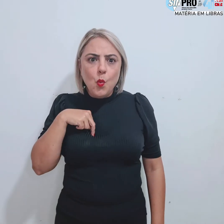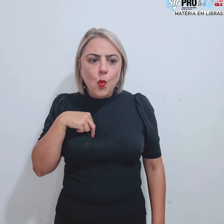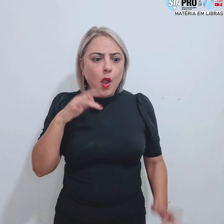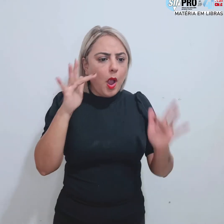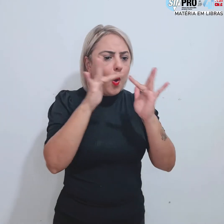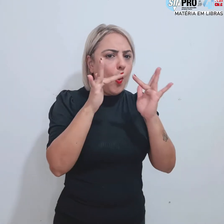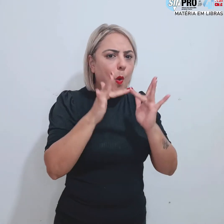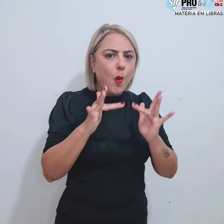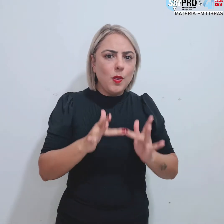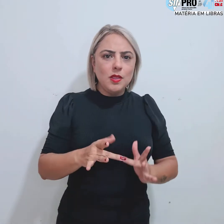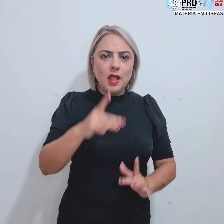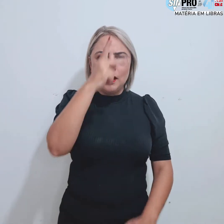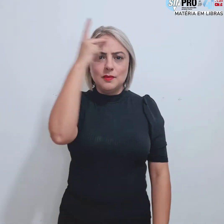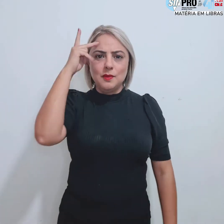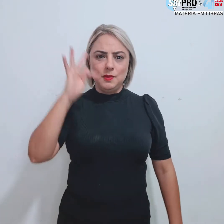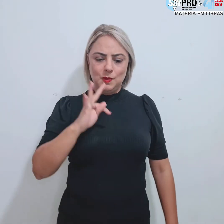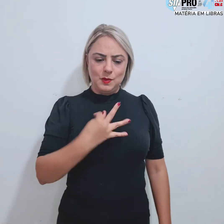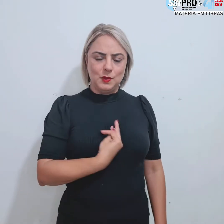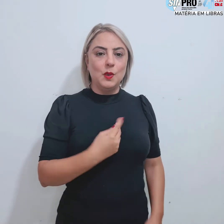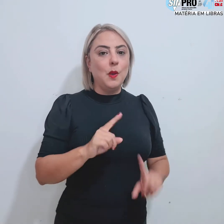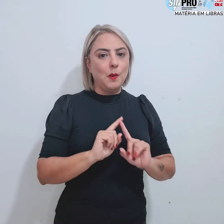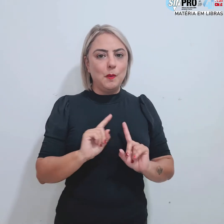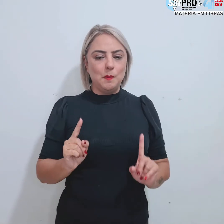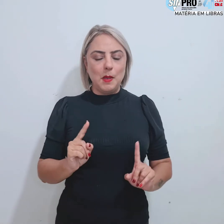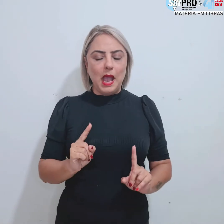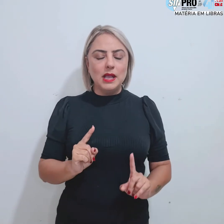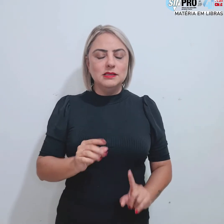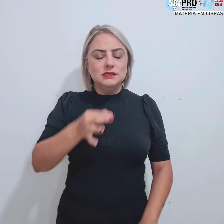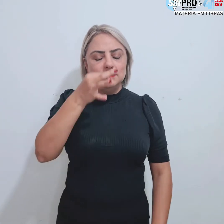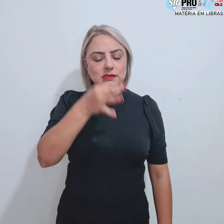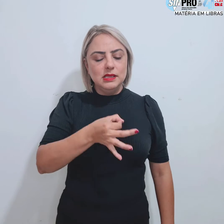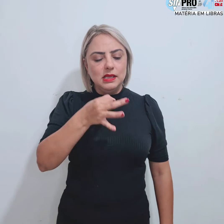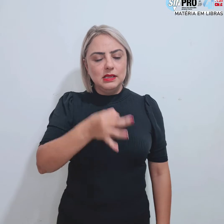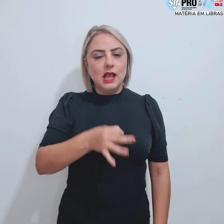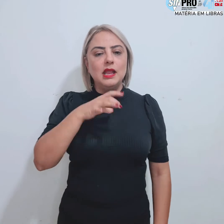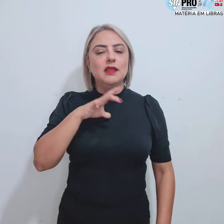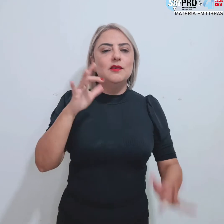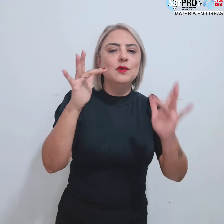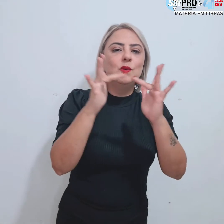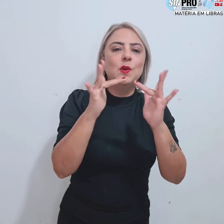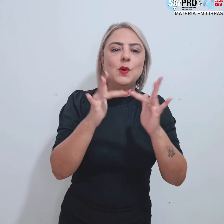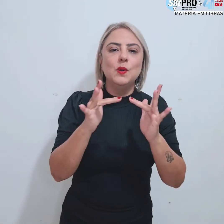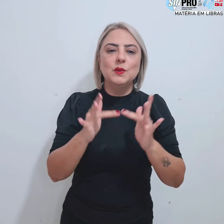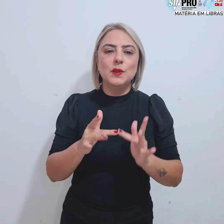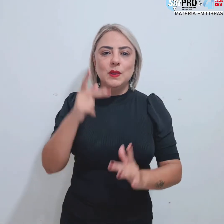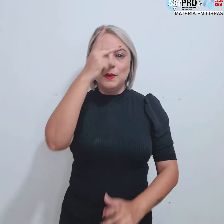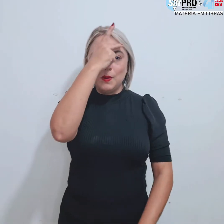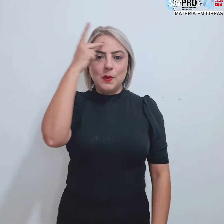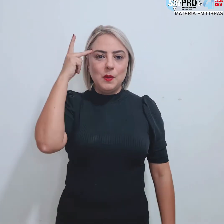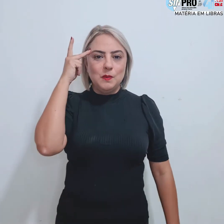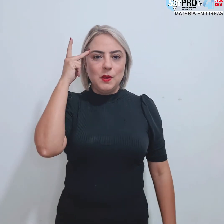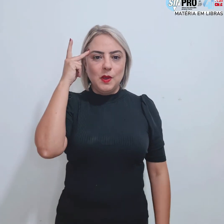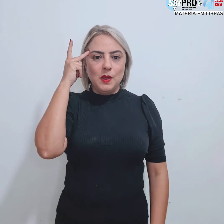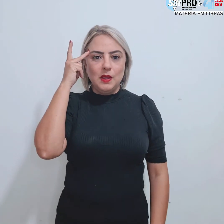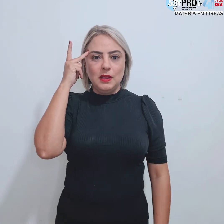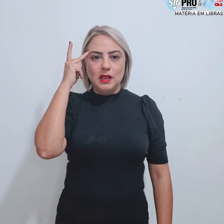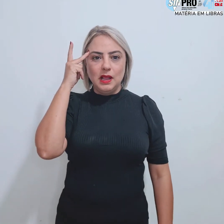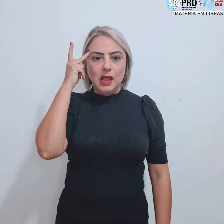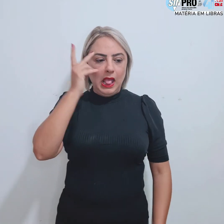contato com uma pessoa trans, mas com certeza teve contato com pessoas transfóbicas.